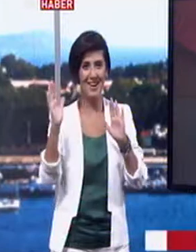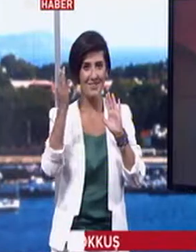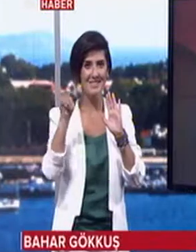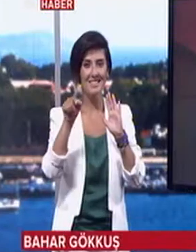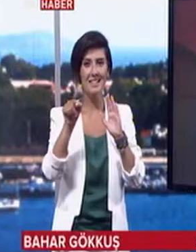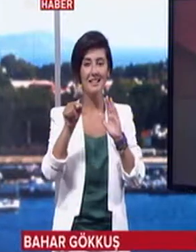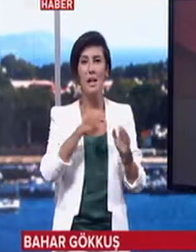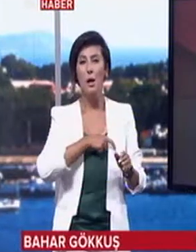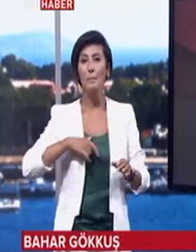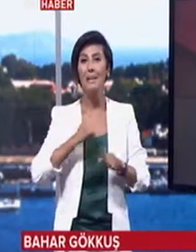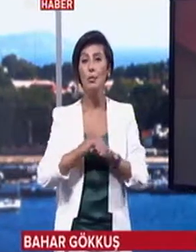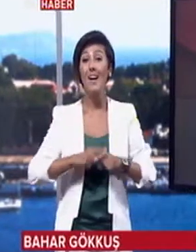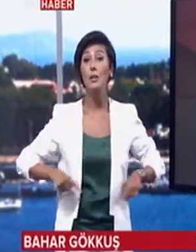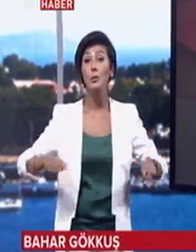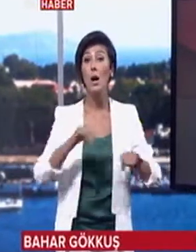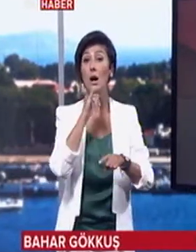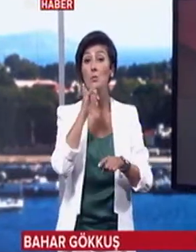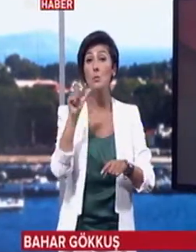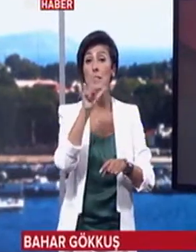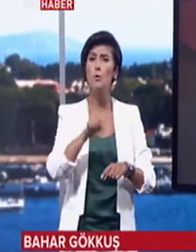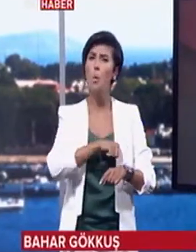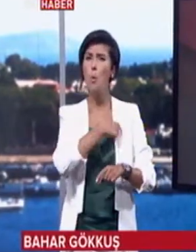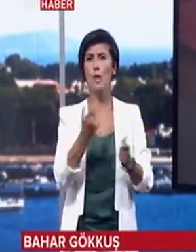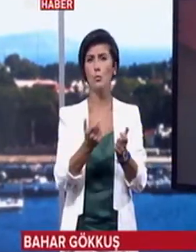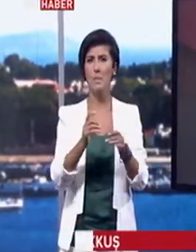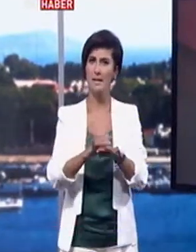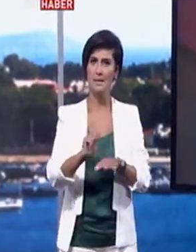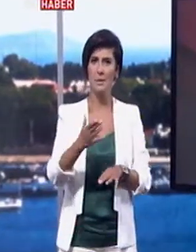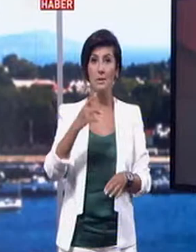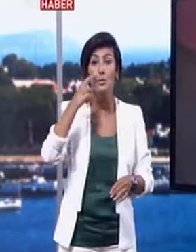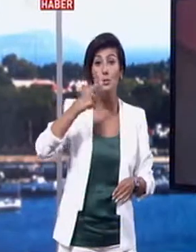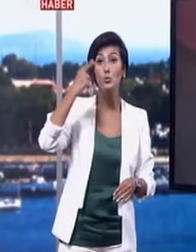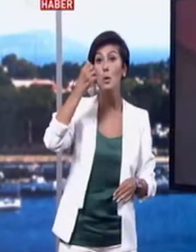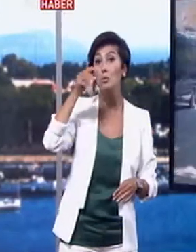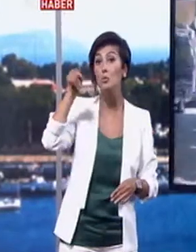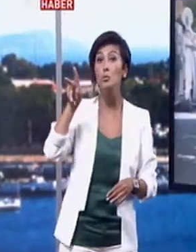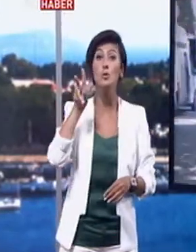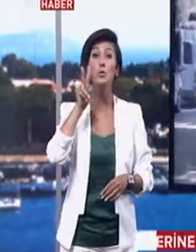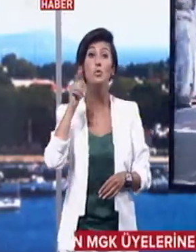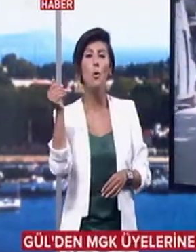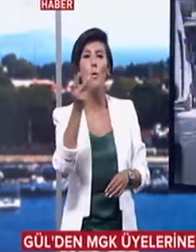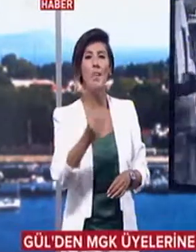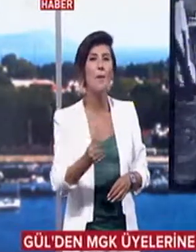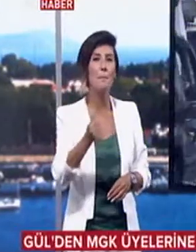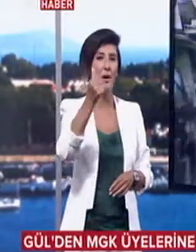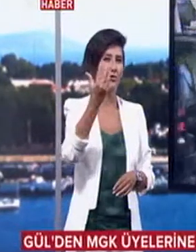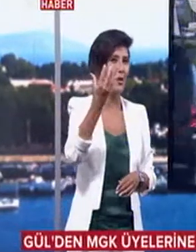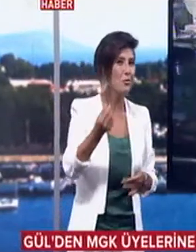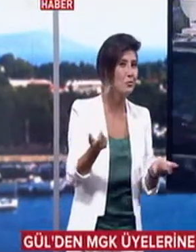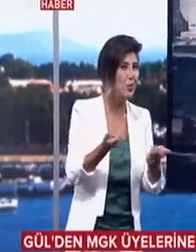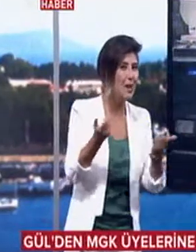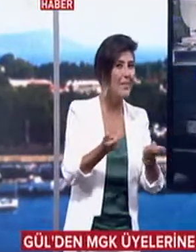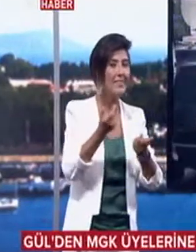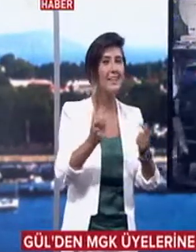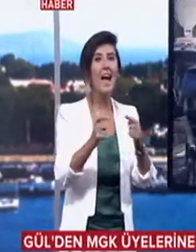Ile karşınızdayız. Milli Güvenlik Kurulu'nun Ağustos ayı olağan toplantısı yapıldı. Cumhurbaşkanı Gül'ün son kez